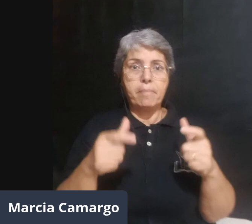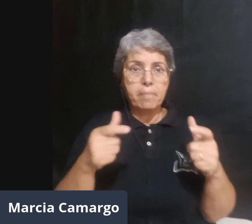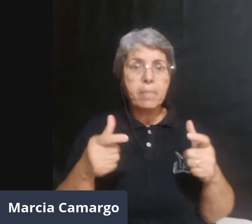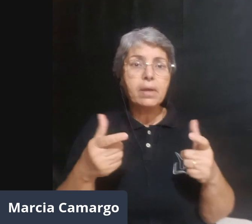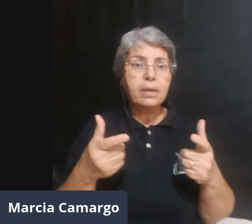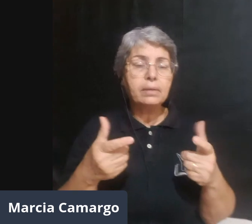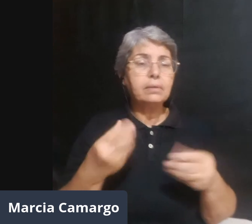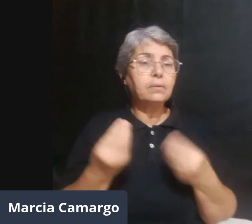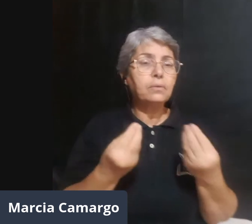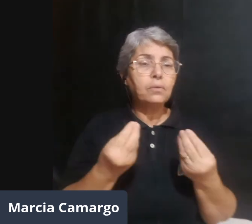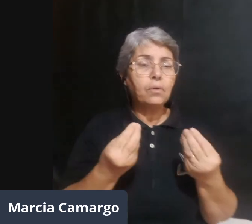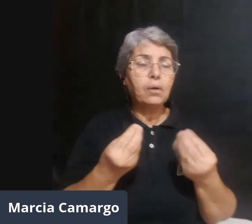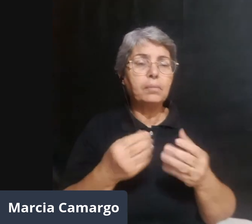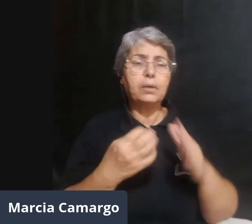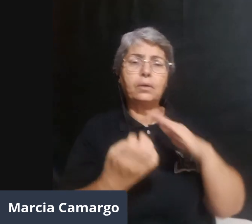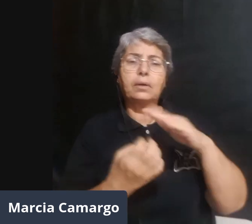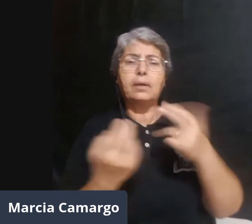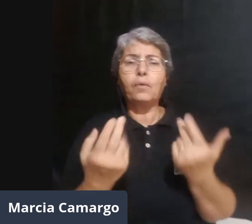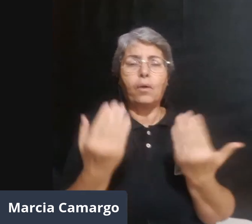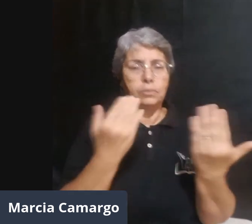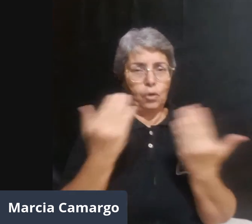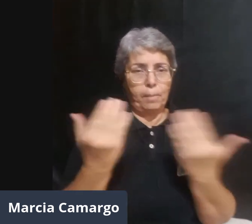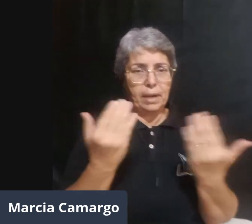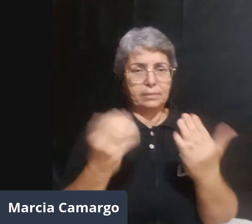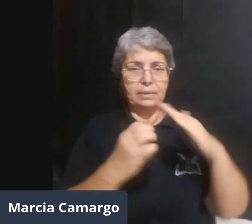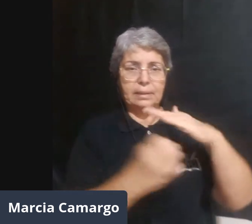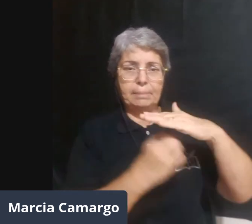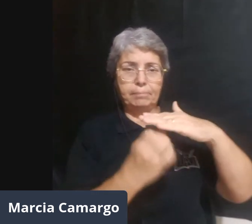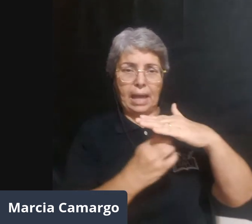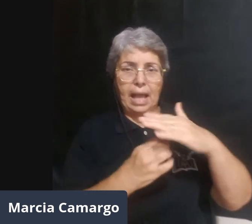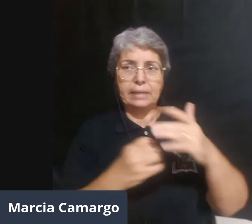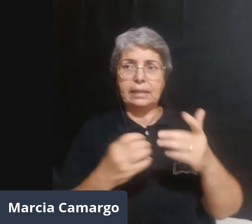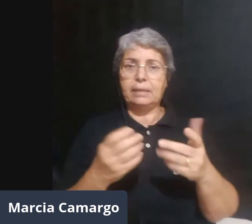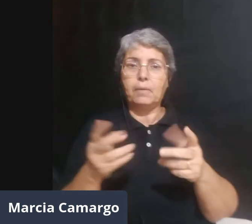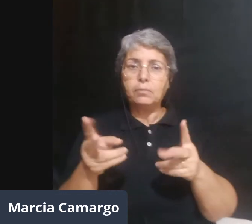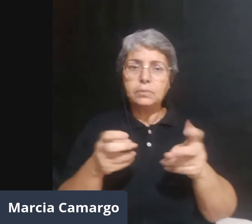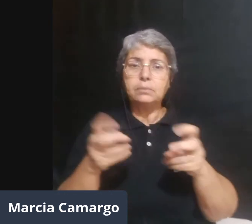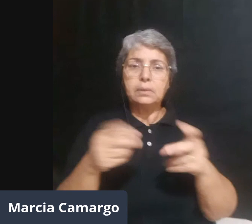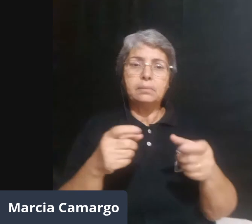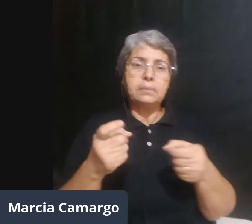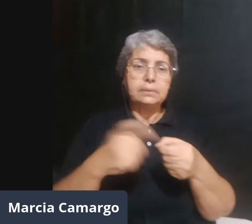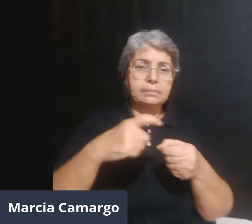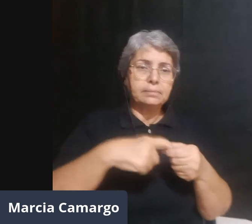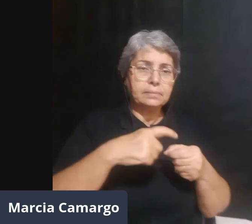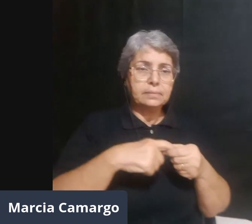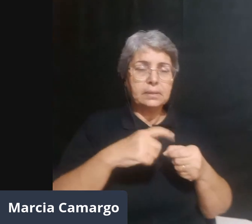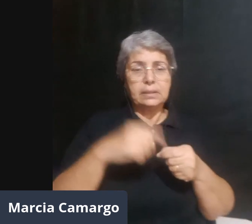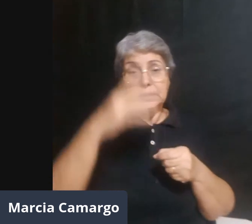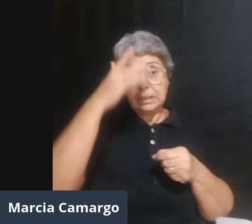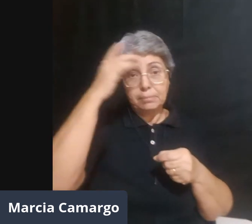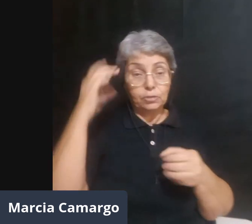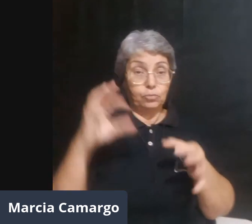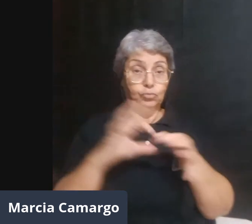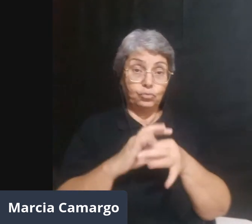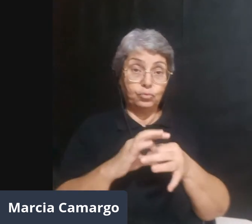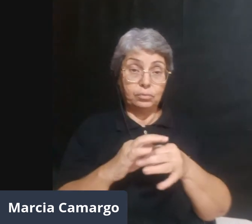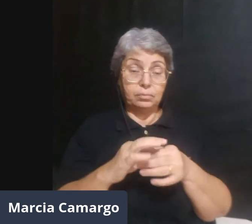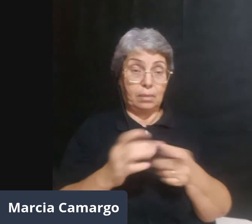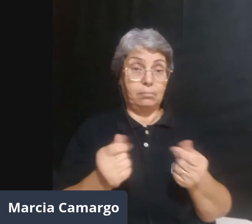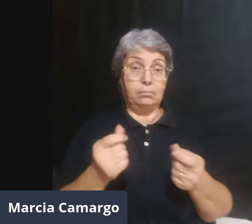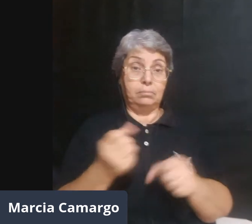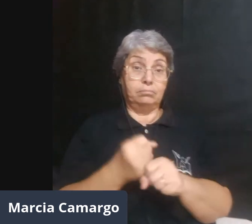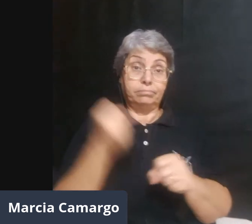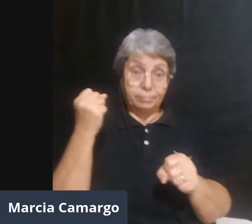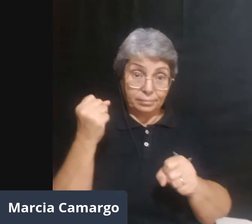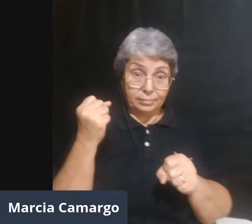financeiramente. Se continuamos ainda nesse sentido, corremos outro risco de interpretar mal a